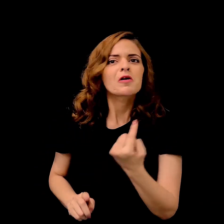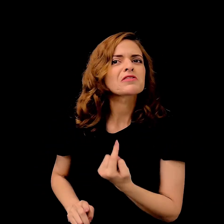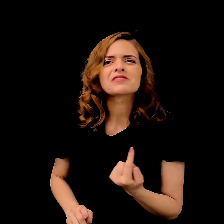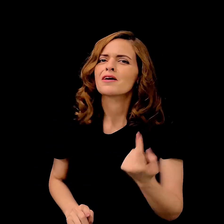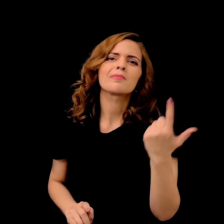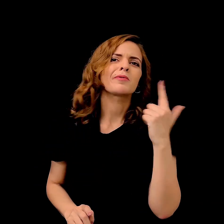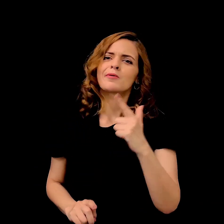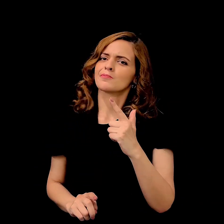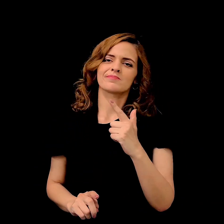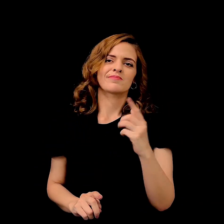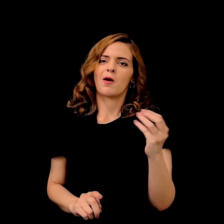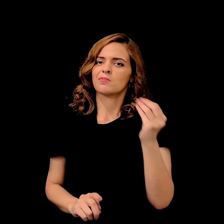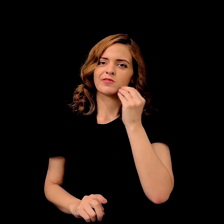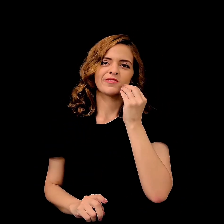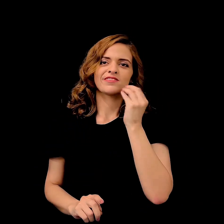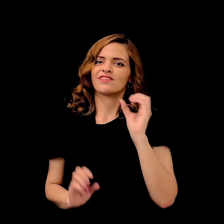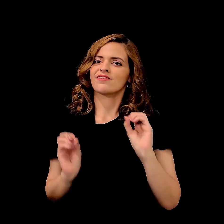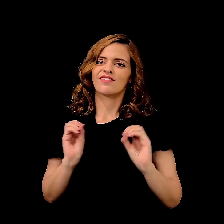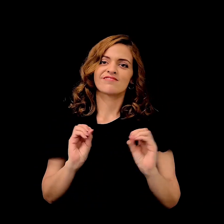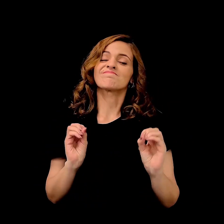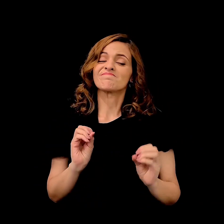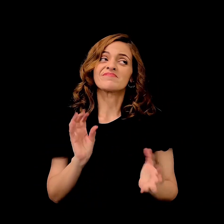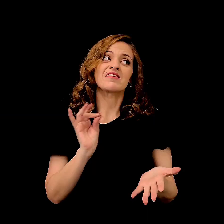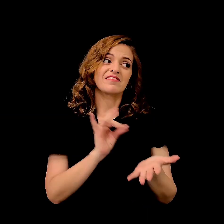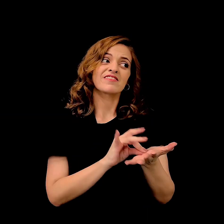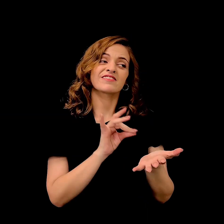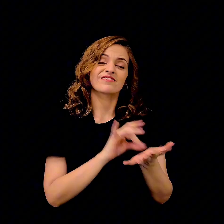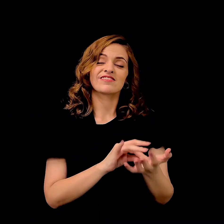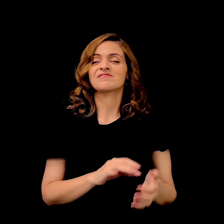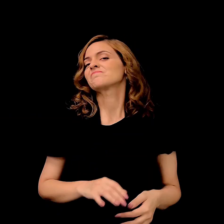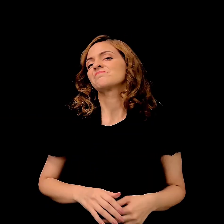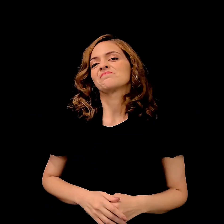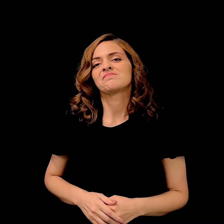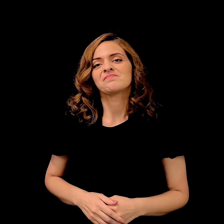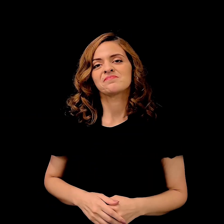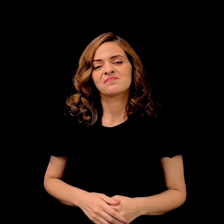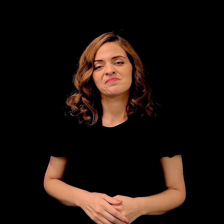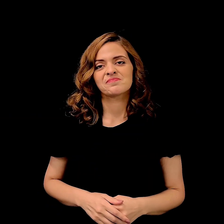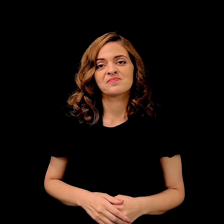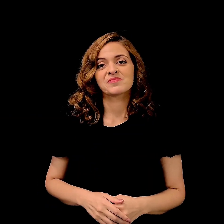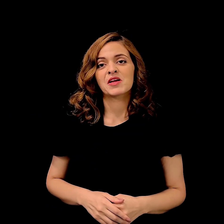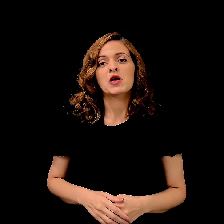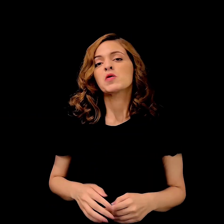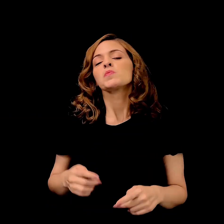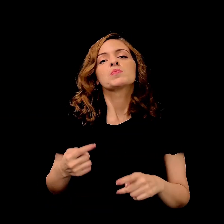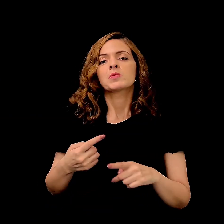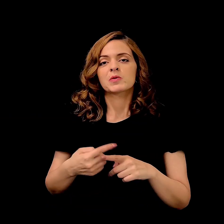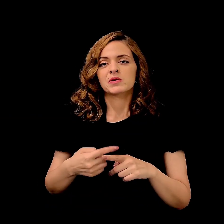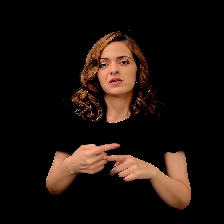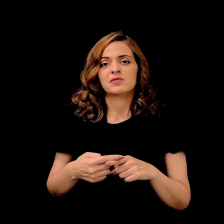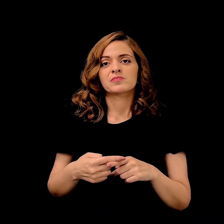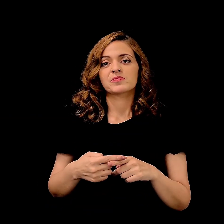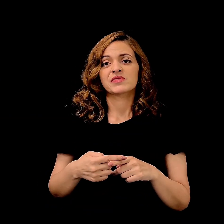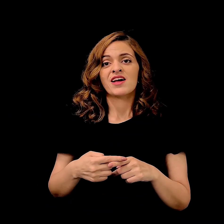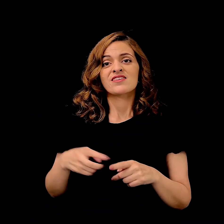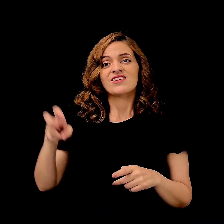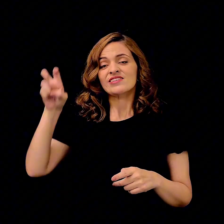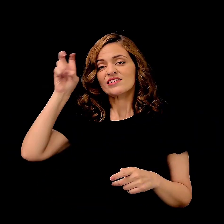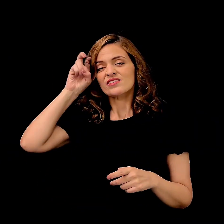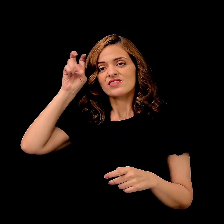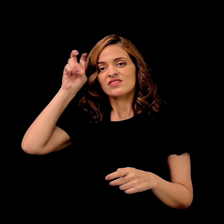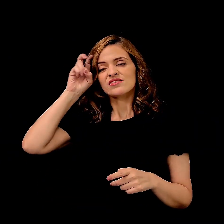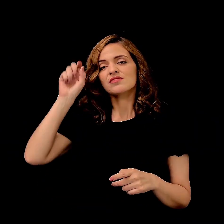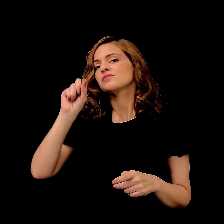aproveitar. É verdade. Então... por quê? Porque nesta